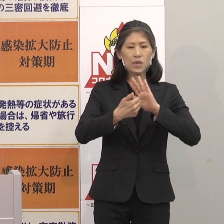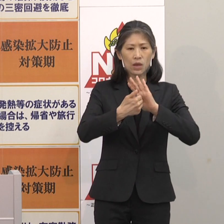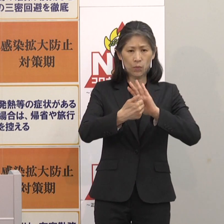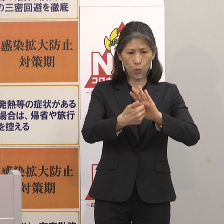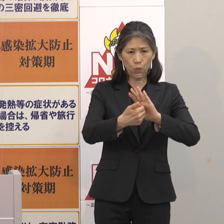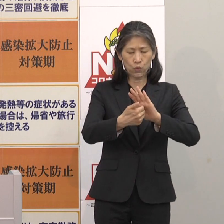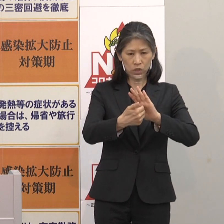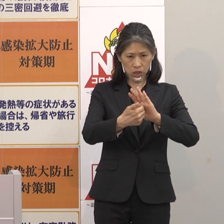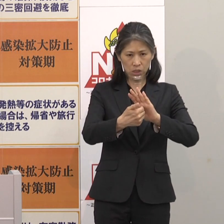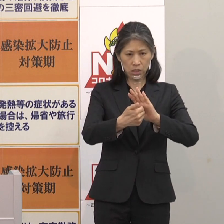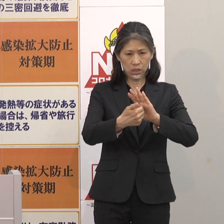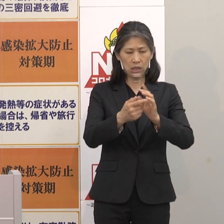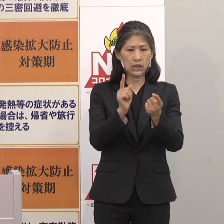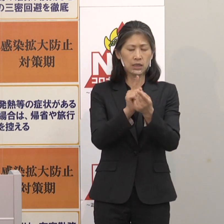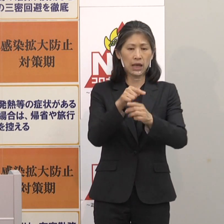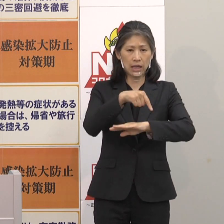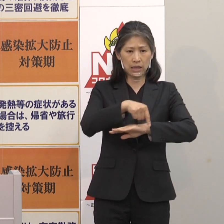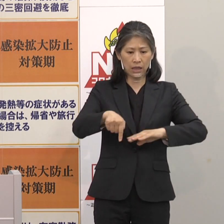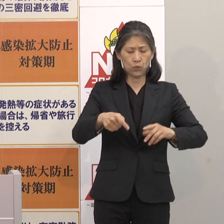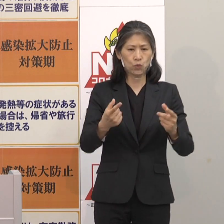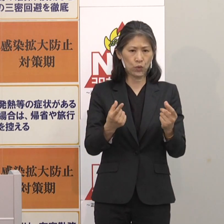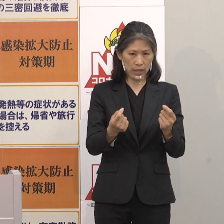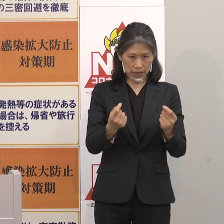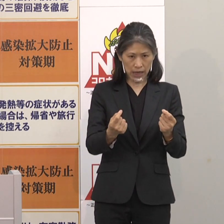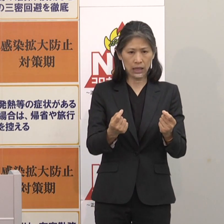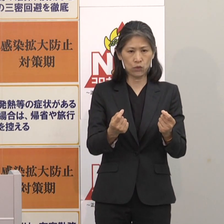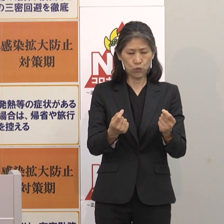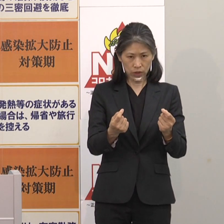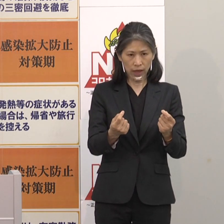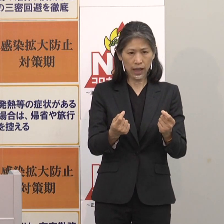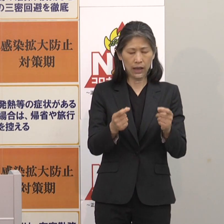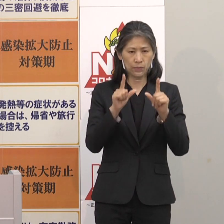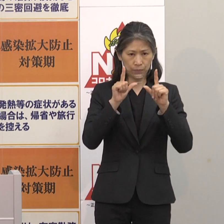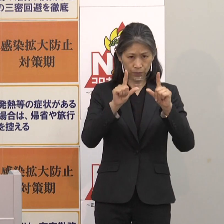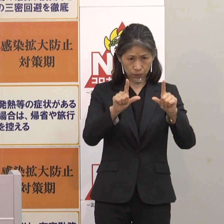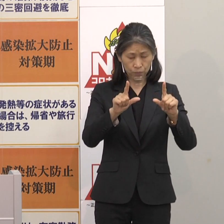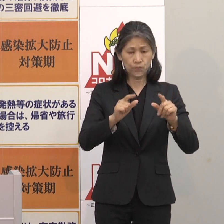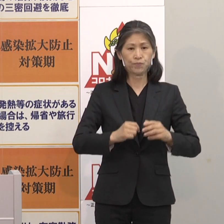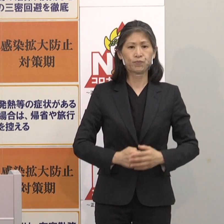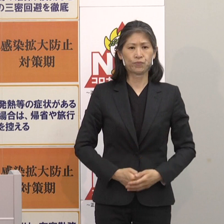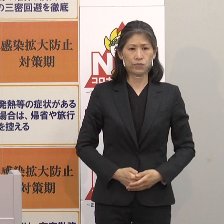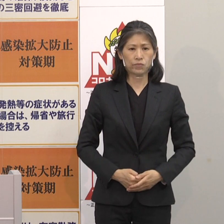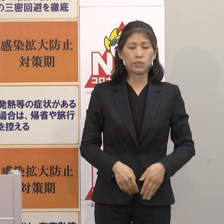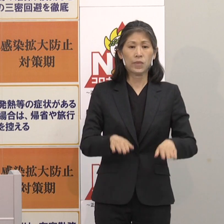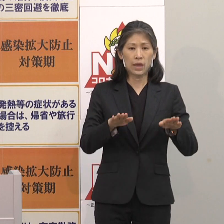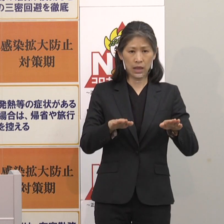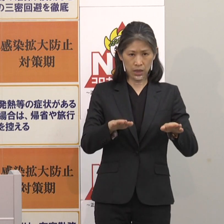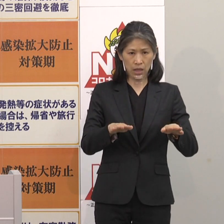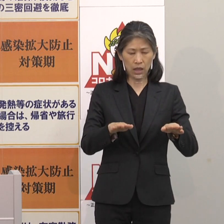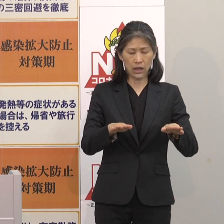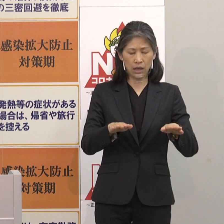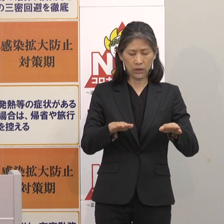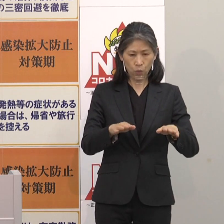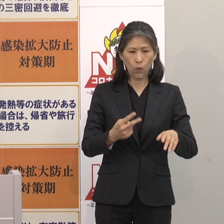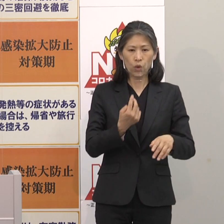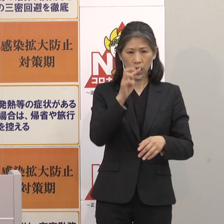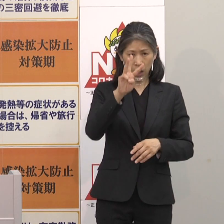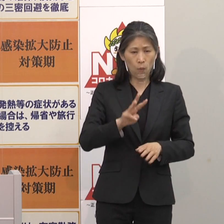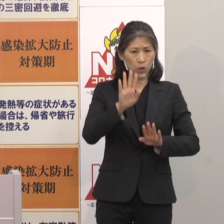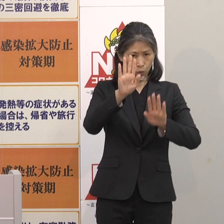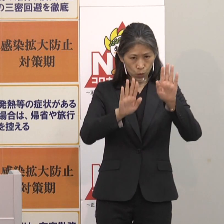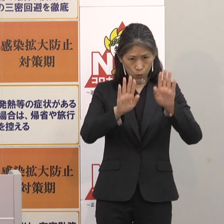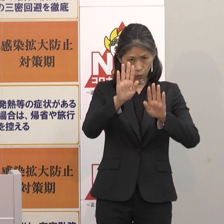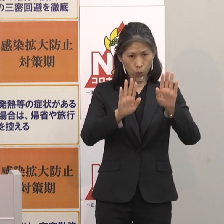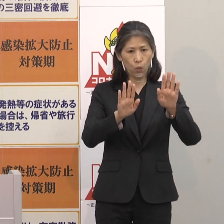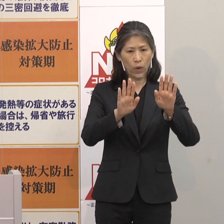止対策の徹底についてであります。現在の本県の感染状況、